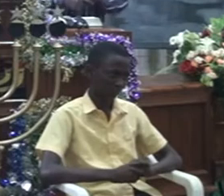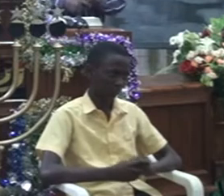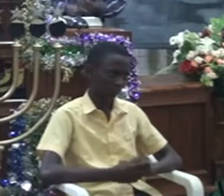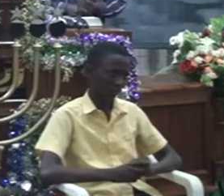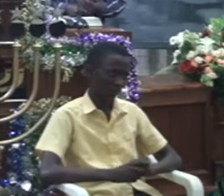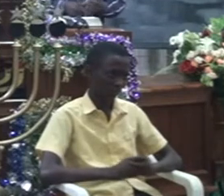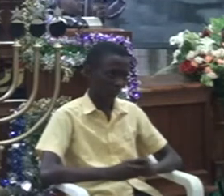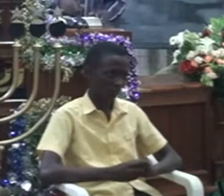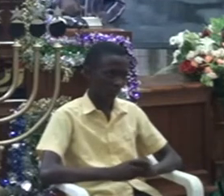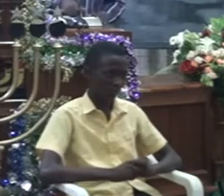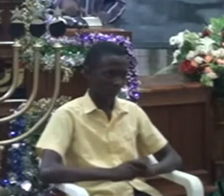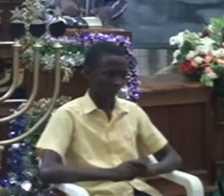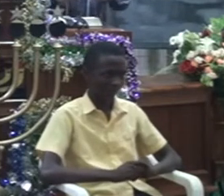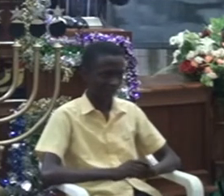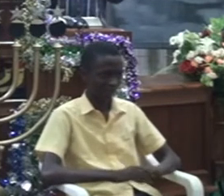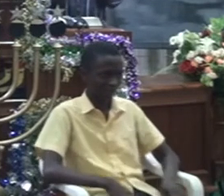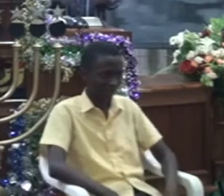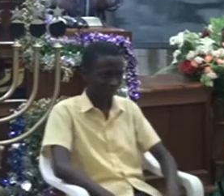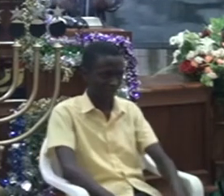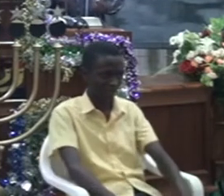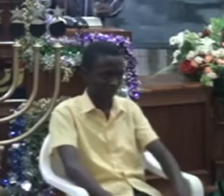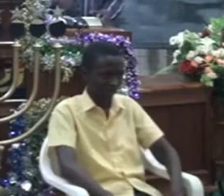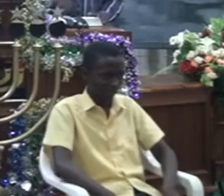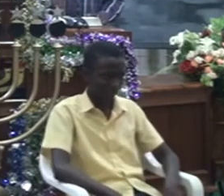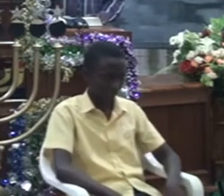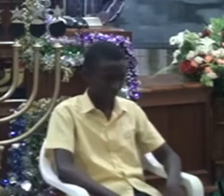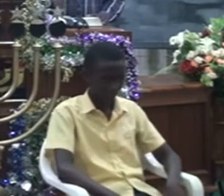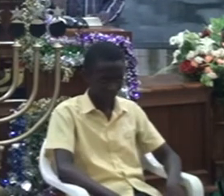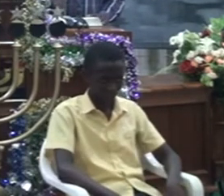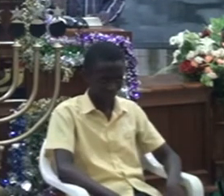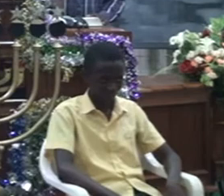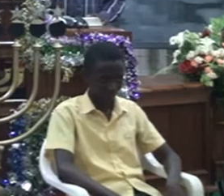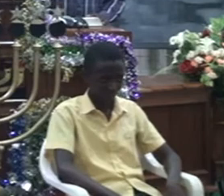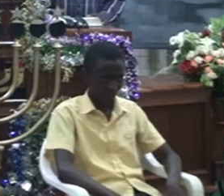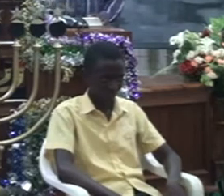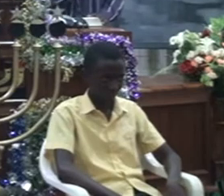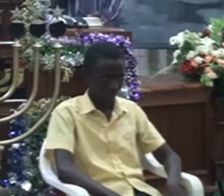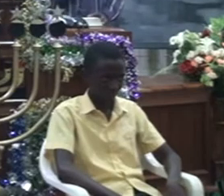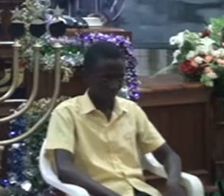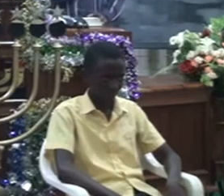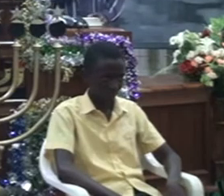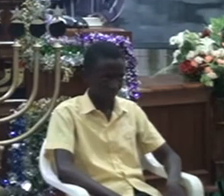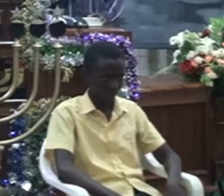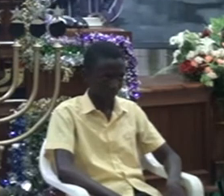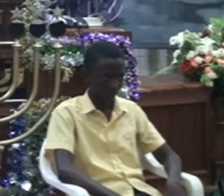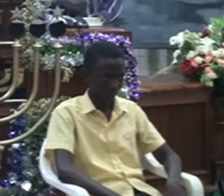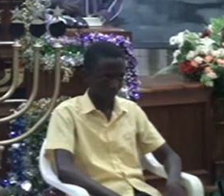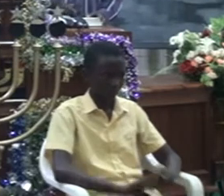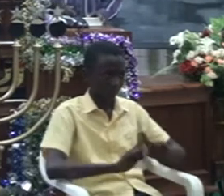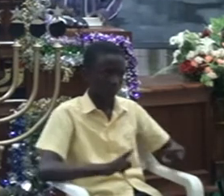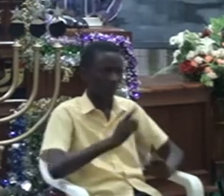na ya nia na tulikuwa kwa tabia wana wa kasirani kama wale wengine. Mais